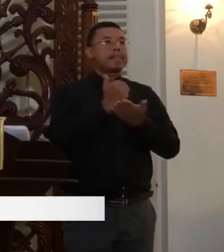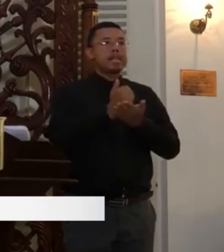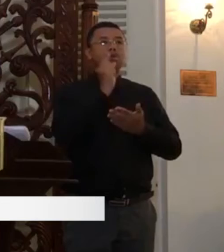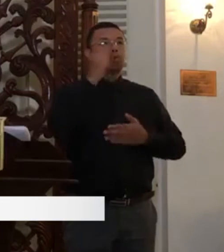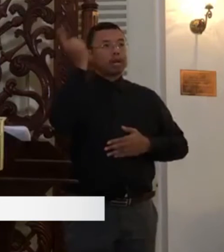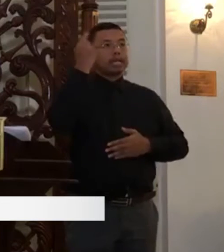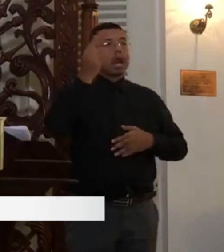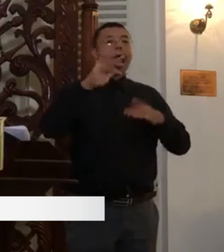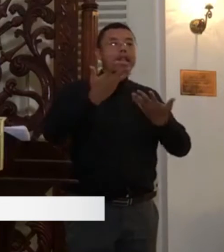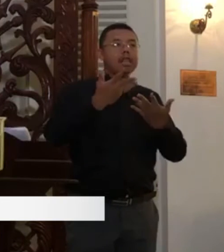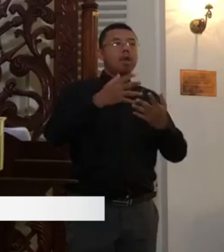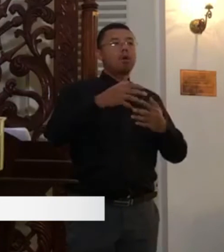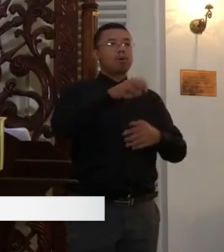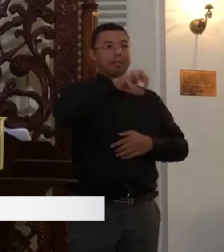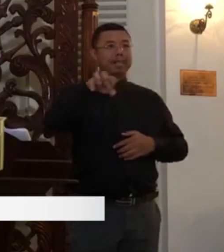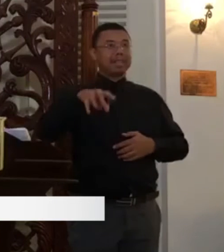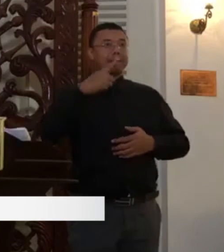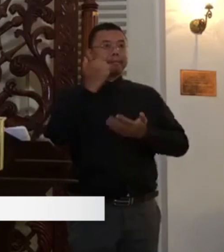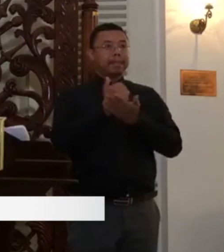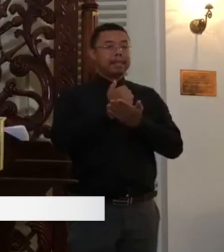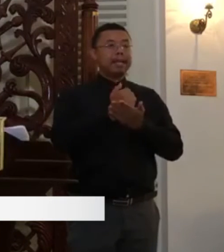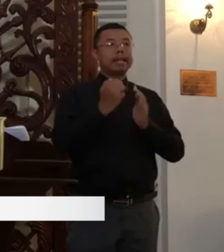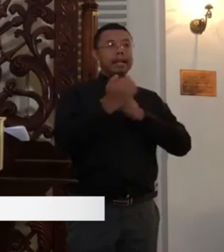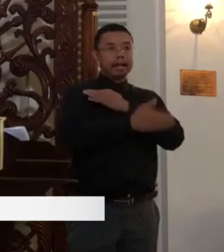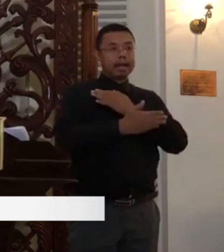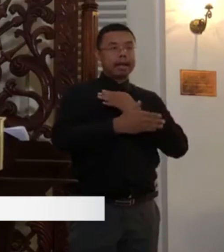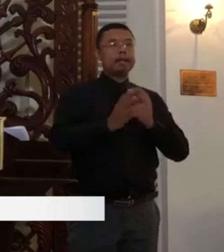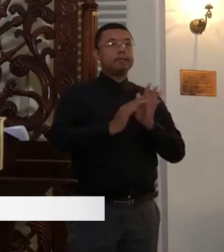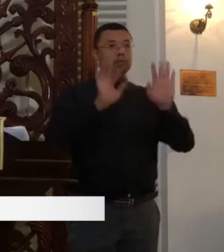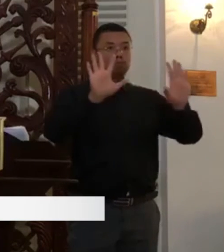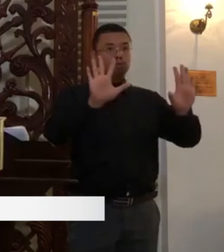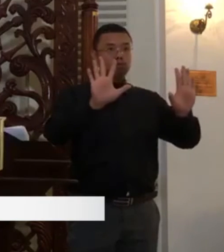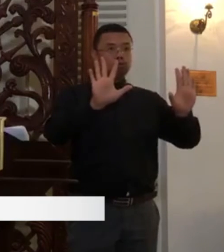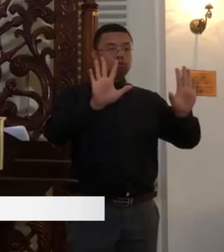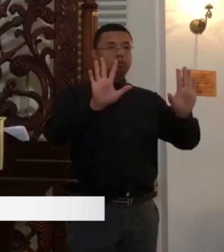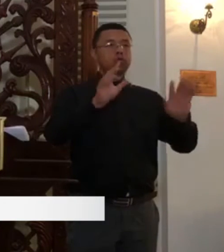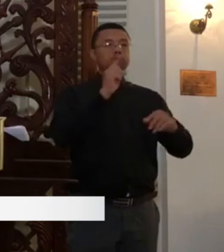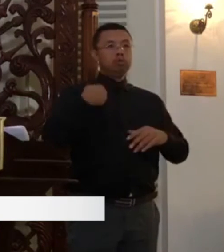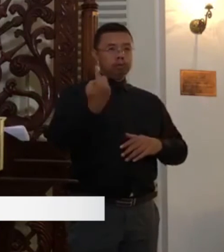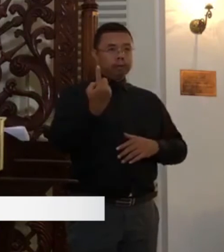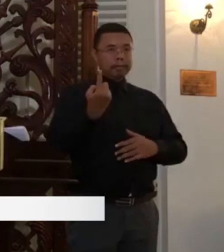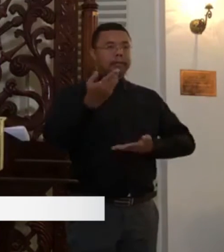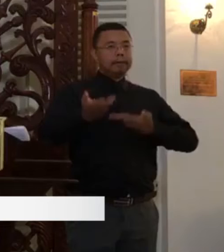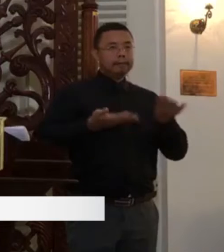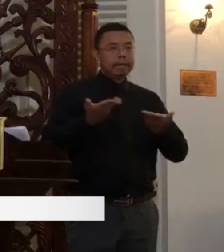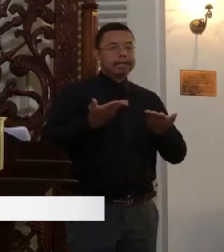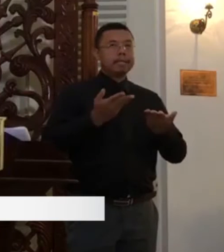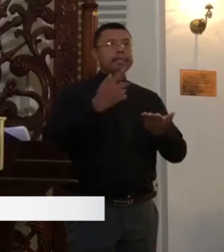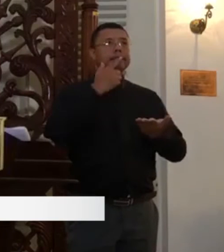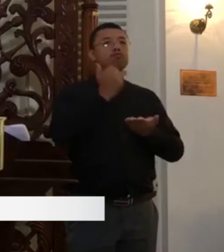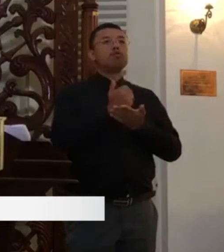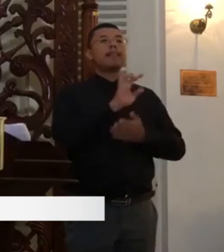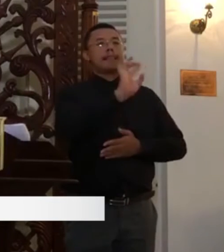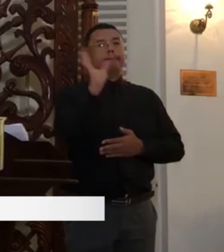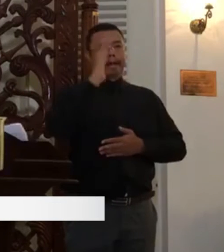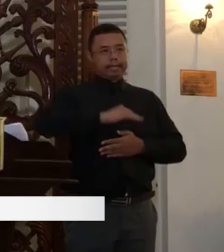nasional atau objek tertentu. Dan ke-10 adalah sektor swasta yang melayani kebutuhan